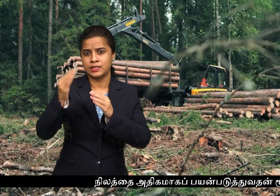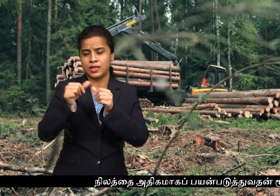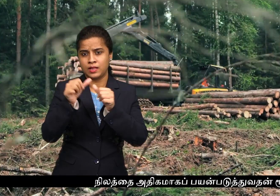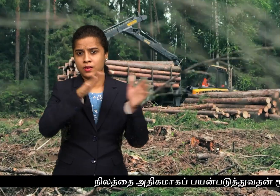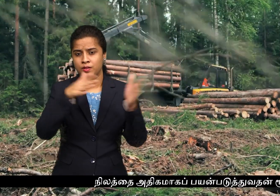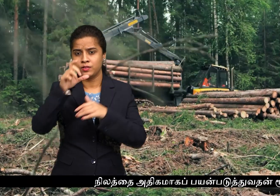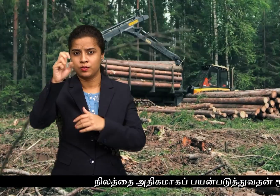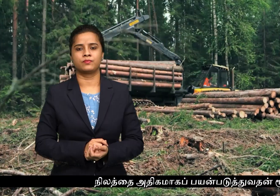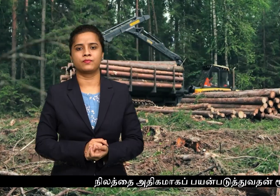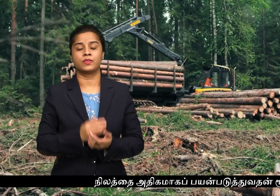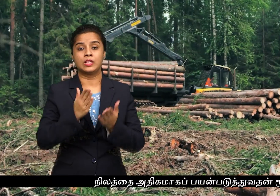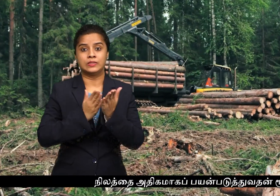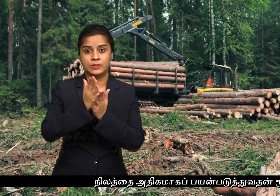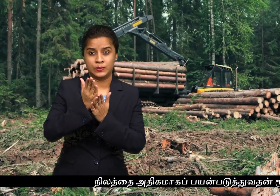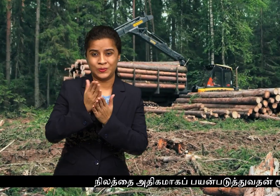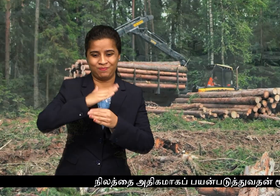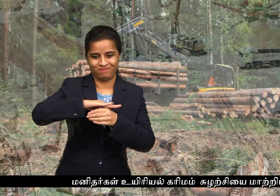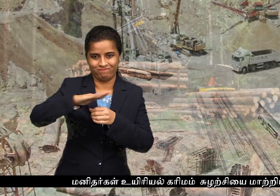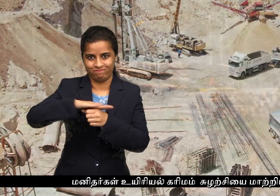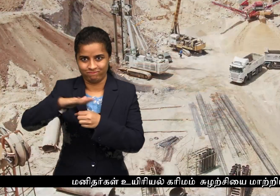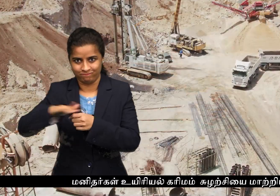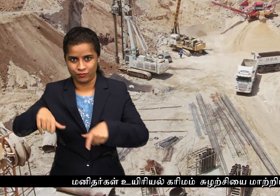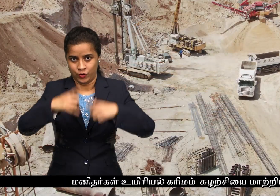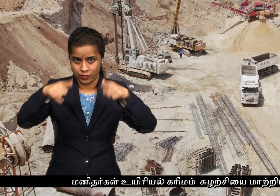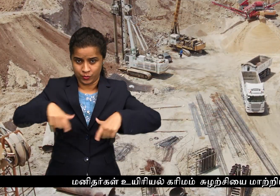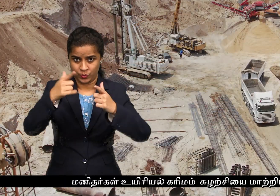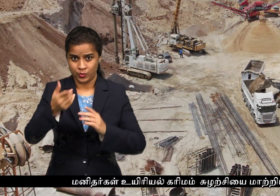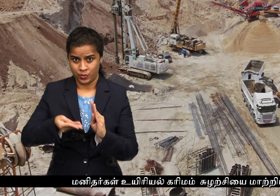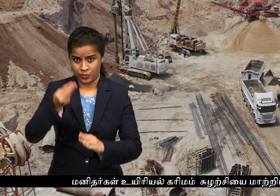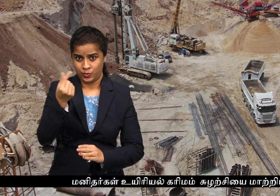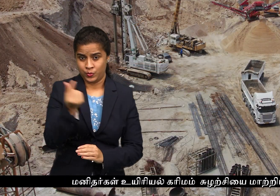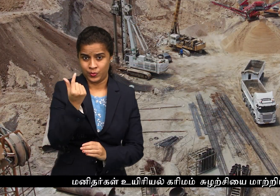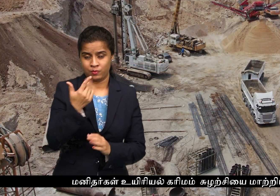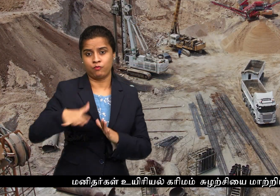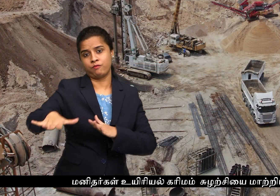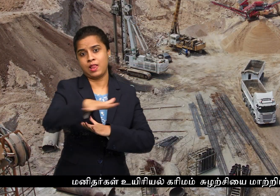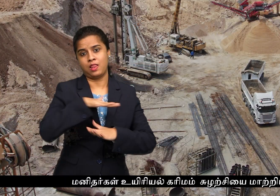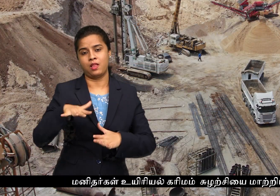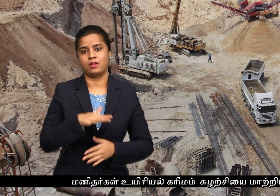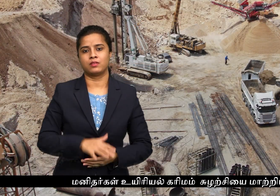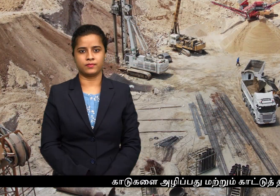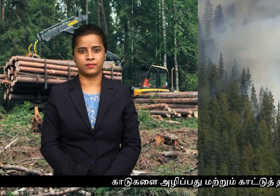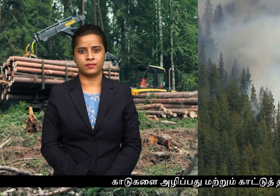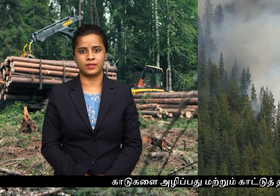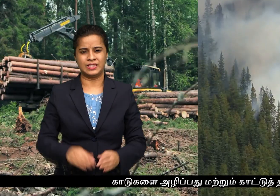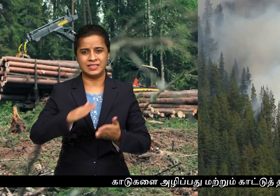நிலத்தை அதிகமாக பயன்படுத்துவதன் மூலம் மனிதர்கள் உயிரியல் கரிமம் சுழற்சியை மாற்றியுள்ளனர். காடுகளை